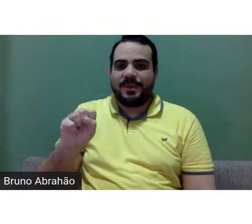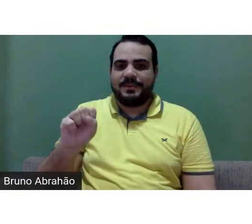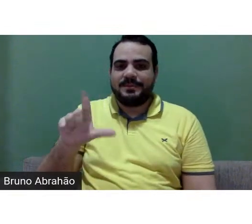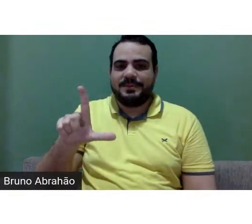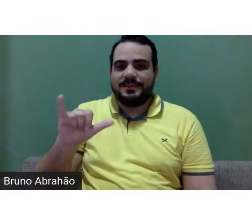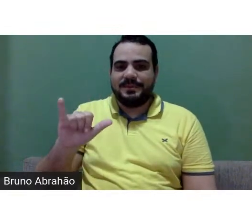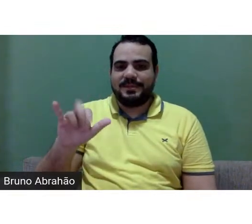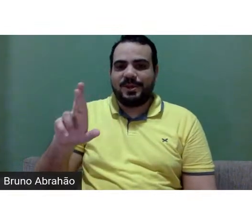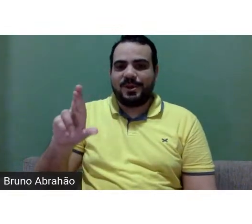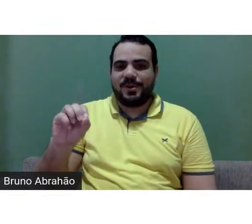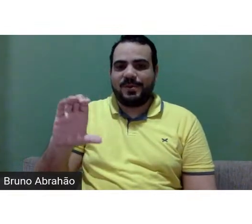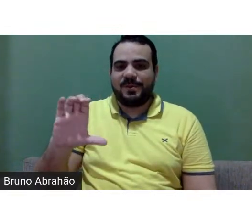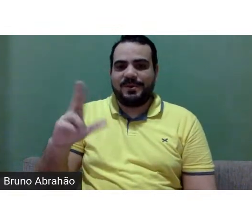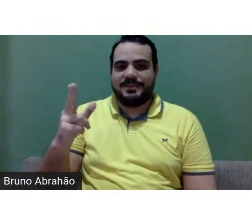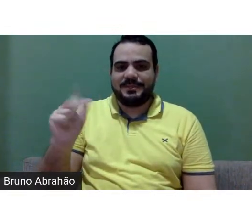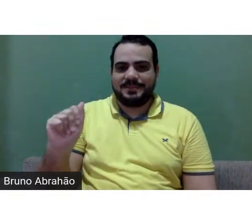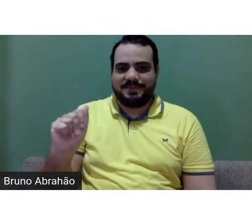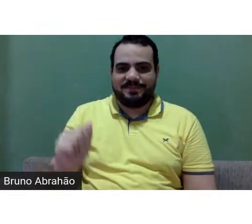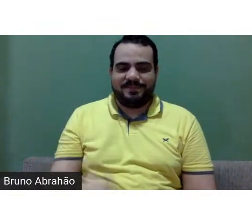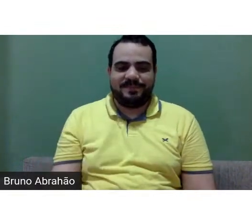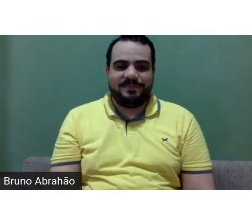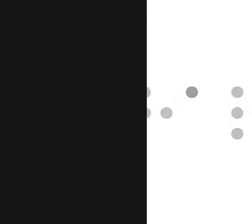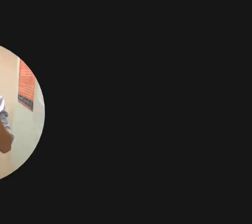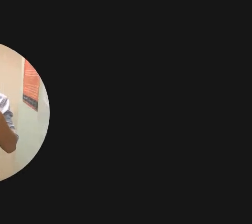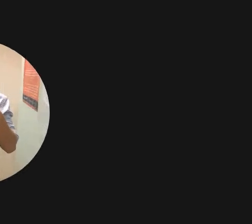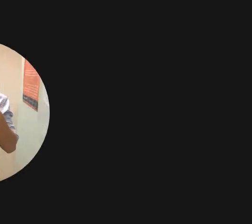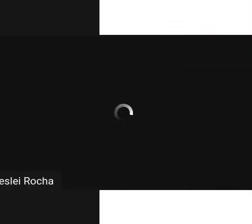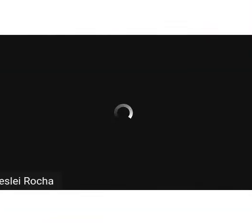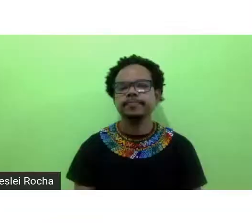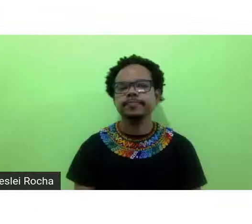gostaria de convidar Wesley